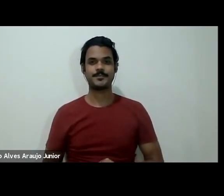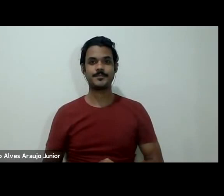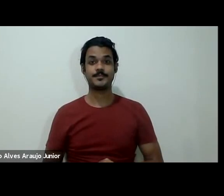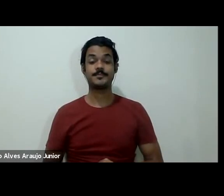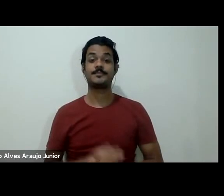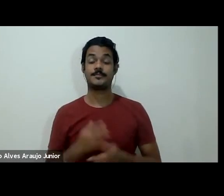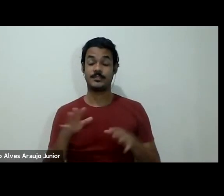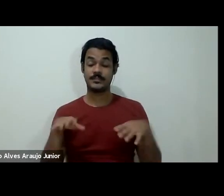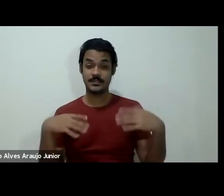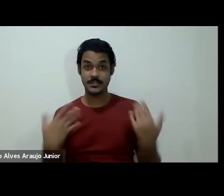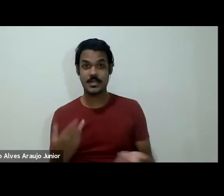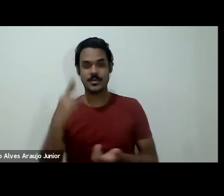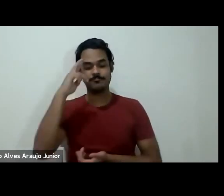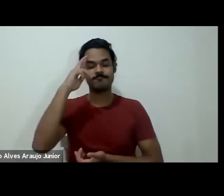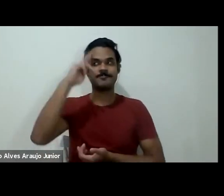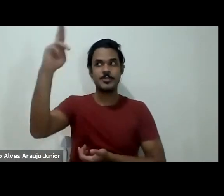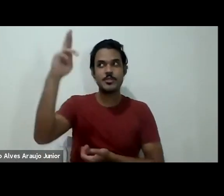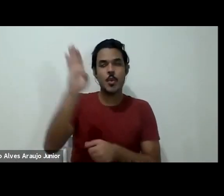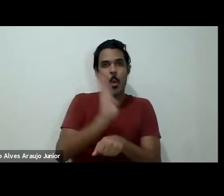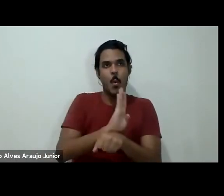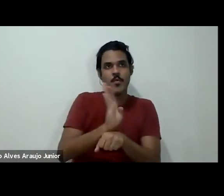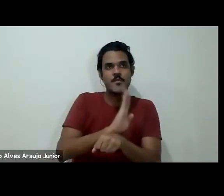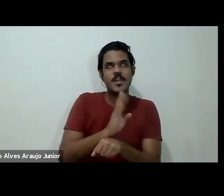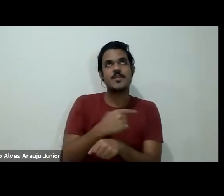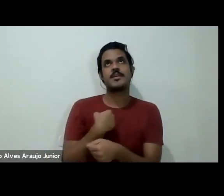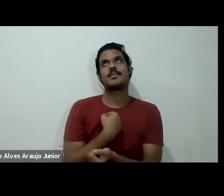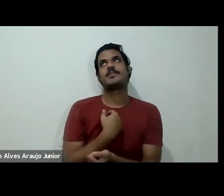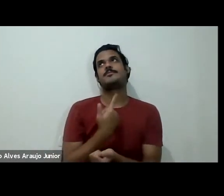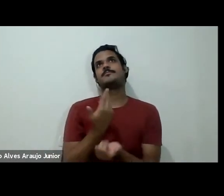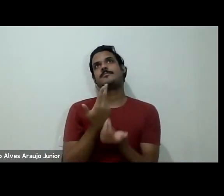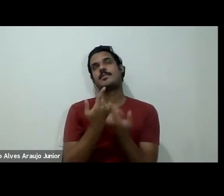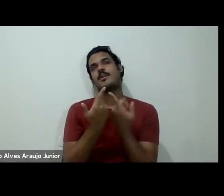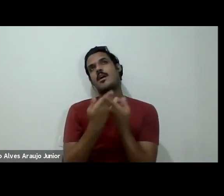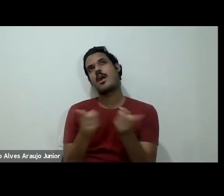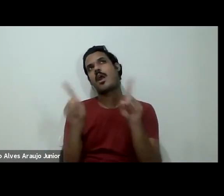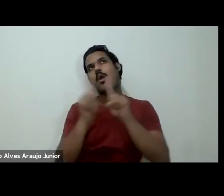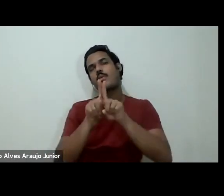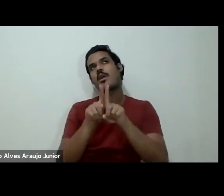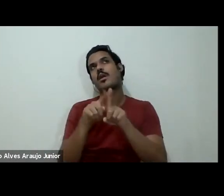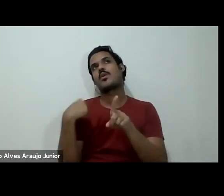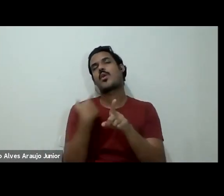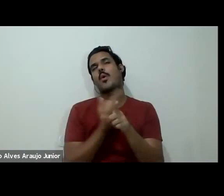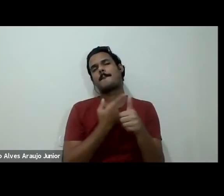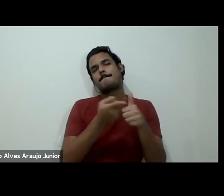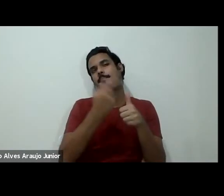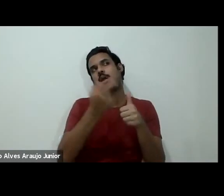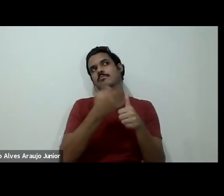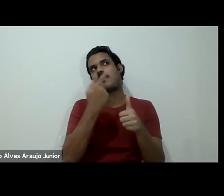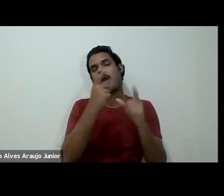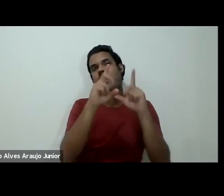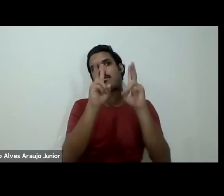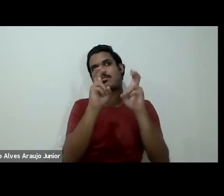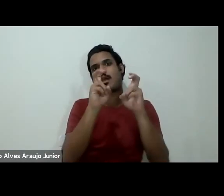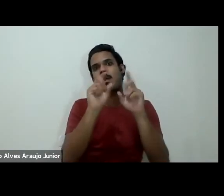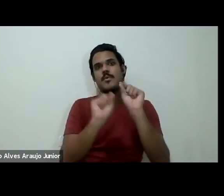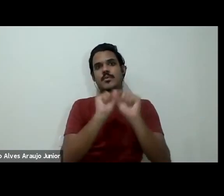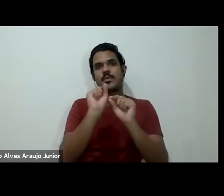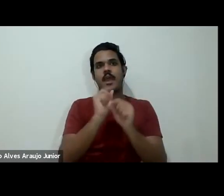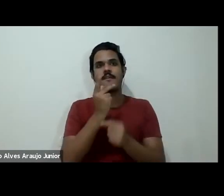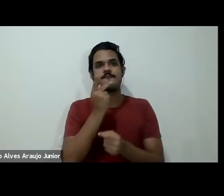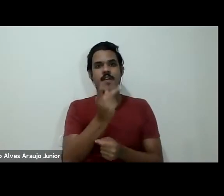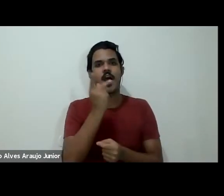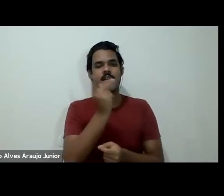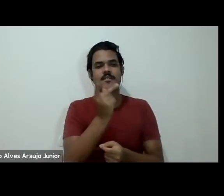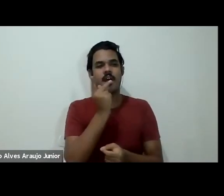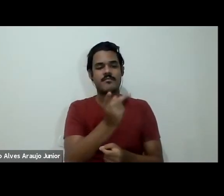Como diretora do filme, né, nas reuniões, a gente primeiro teve a questão de ser um filme todo com fala, muita